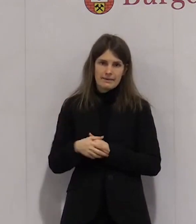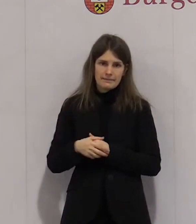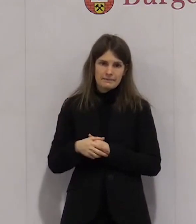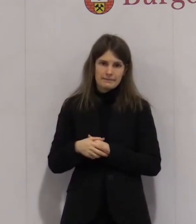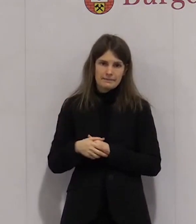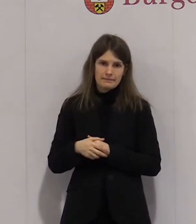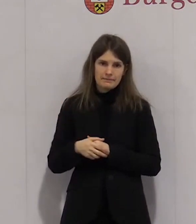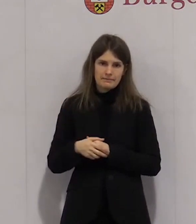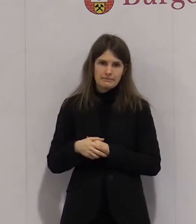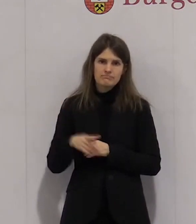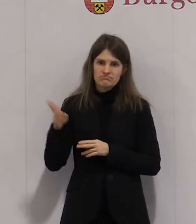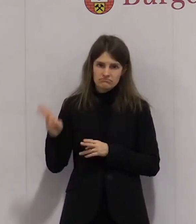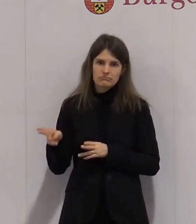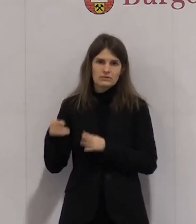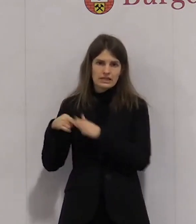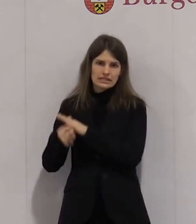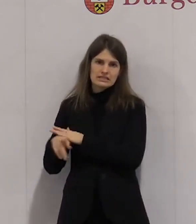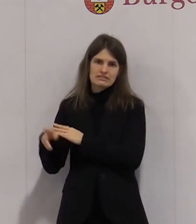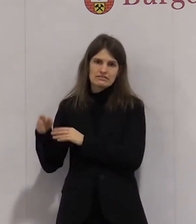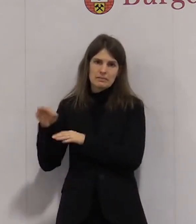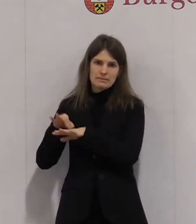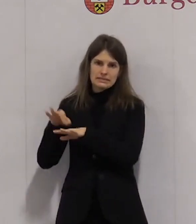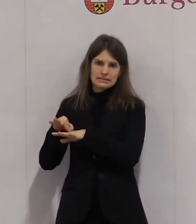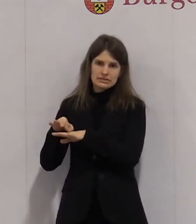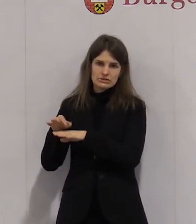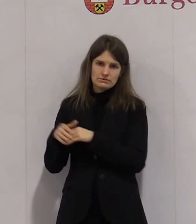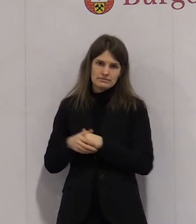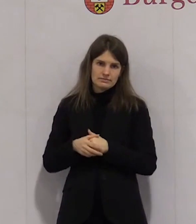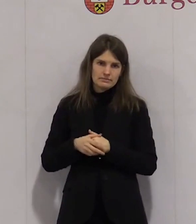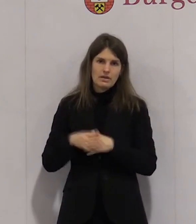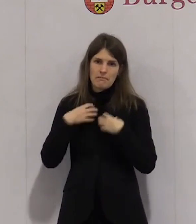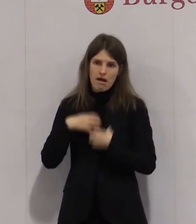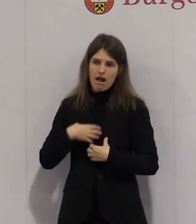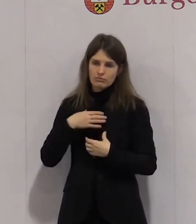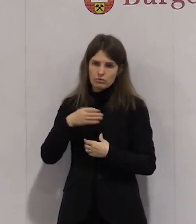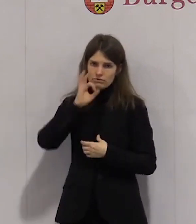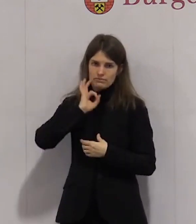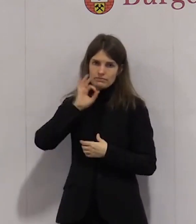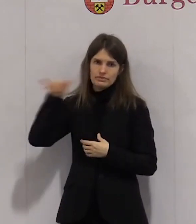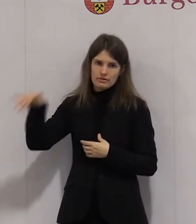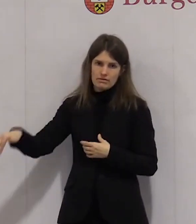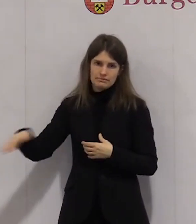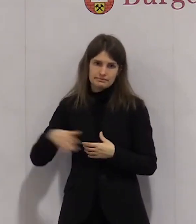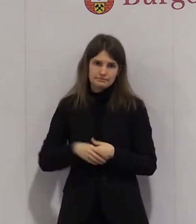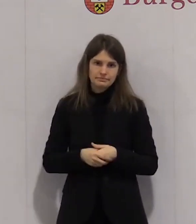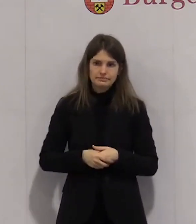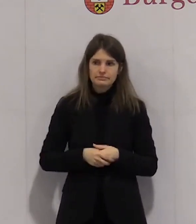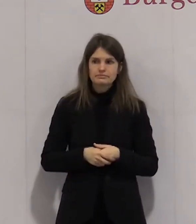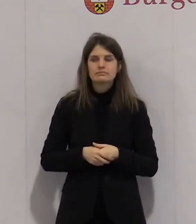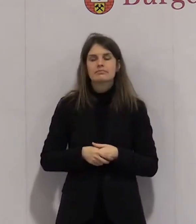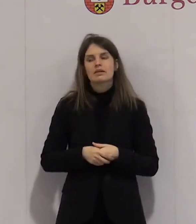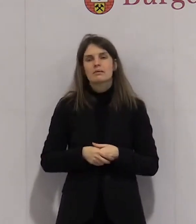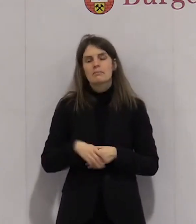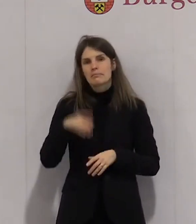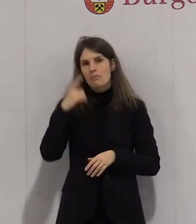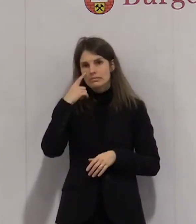einer intensivmedizinischen betreuung bedürfen und beatmet werden müssen es ist im moment in unserem landkreis